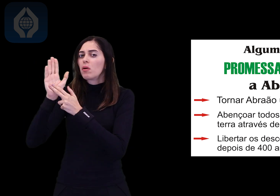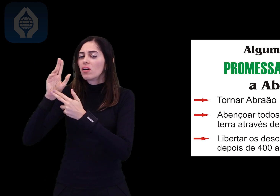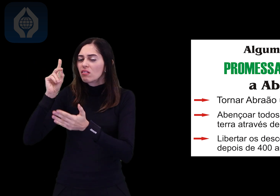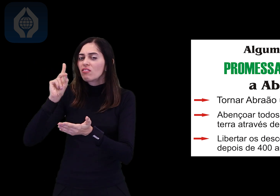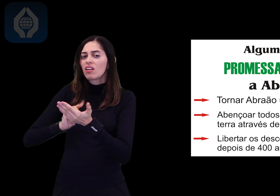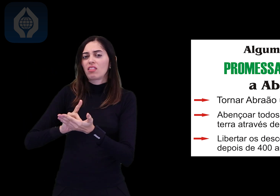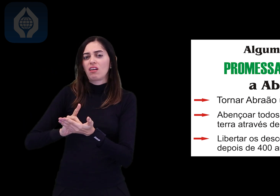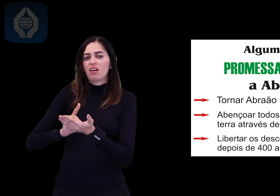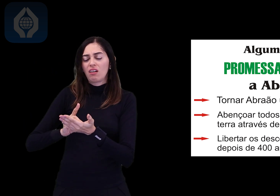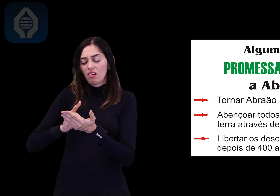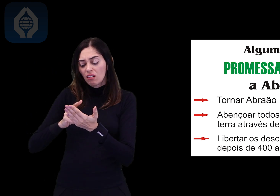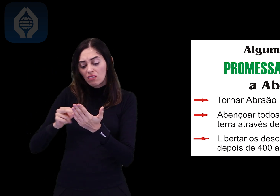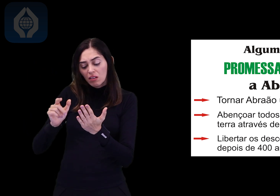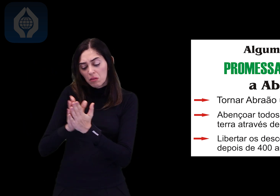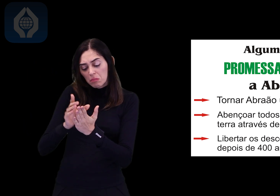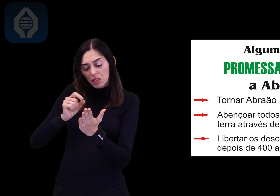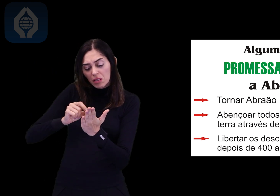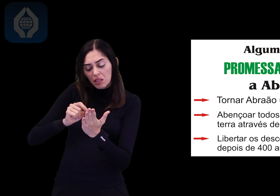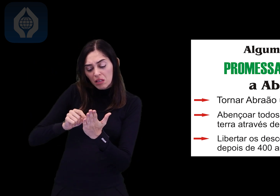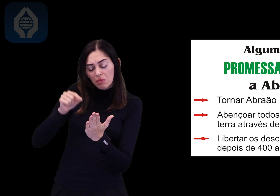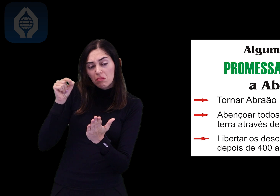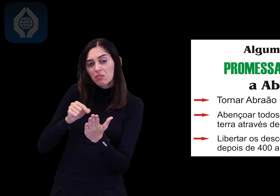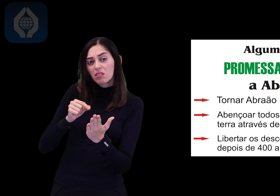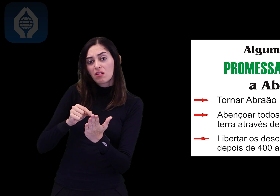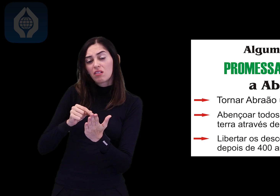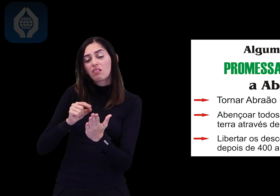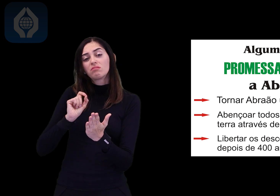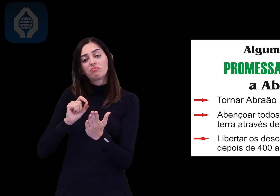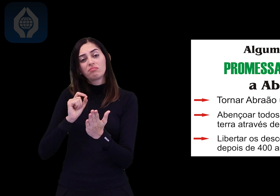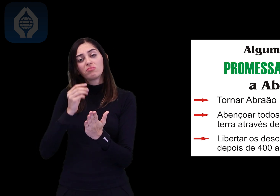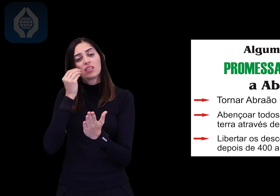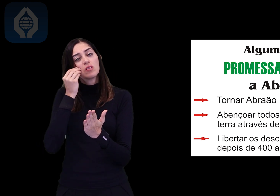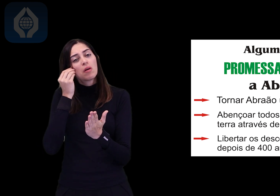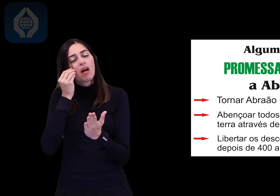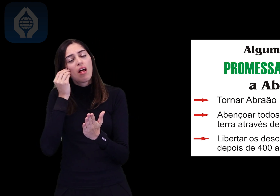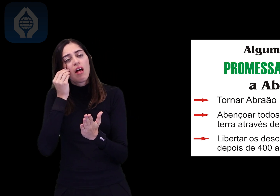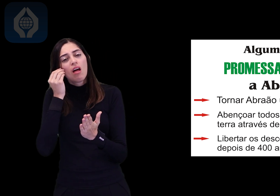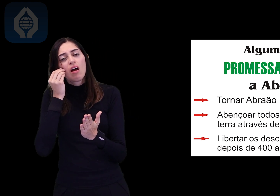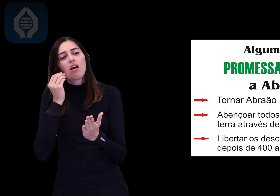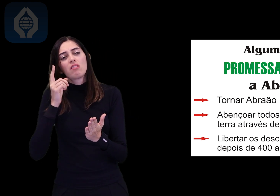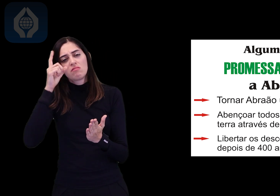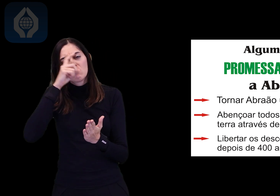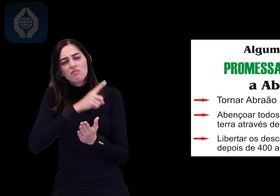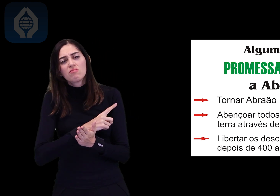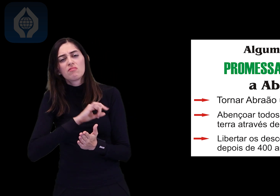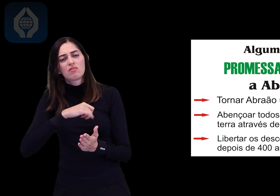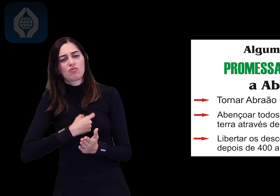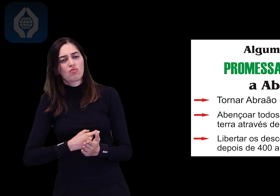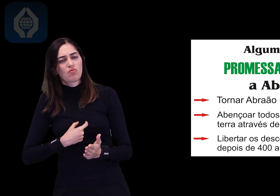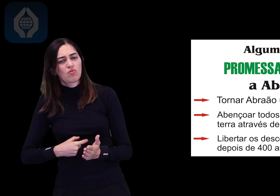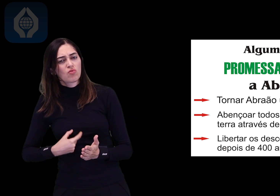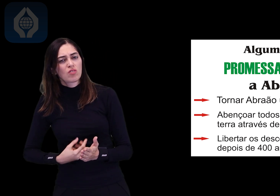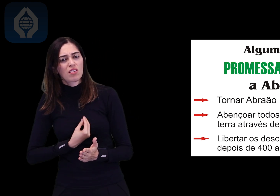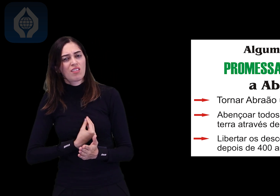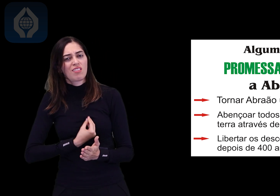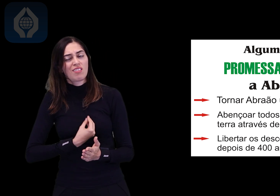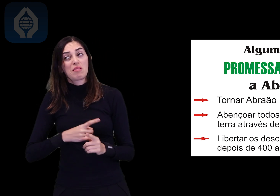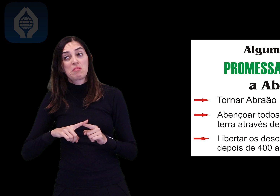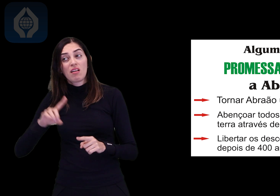escrito. As experiências difíceis na vida de José eram o desenrolar do cumprimento da promessa de Deus. José,